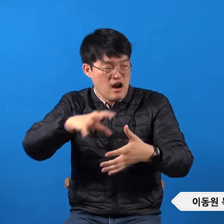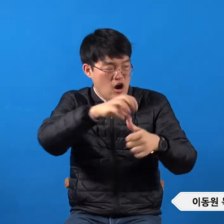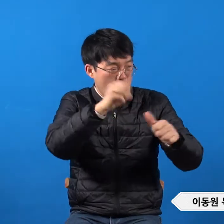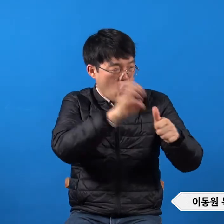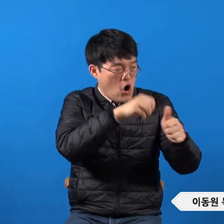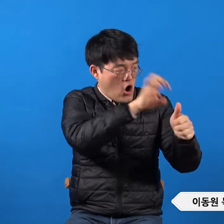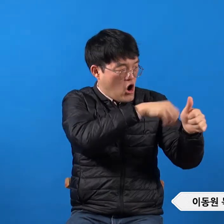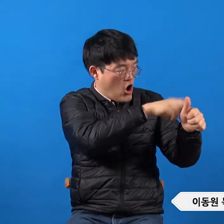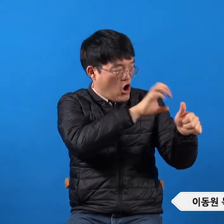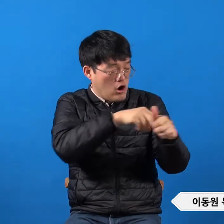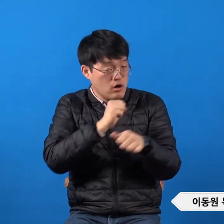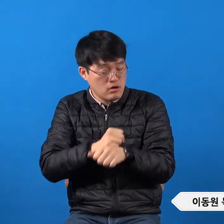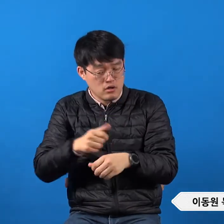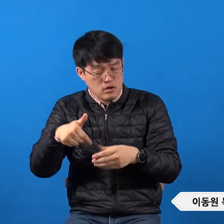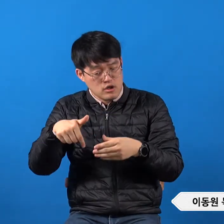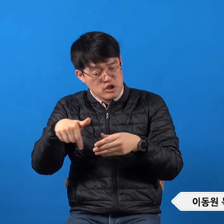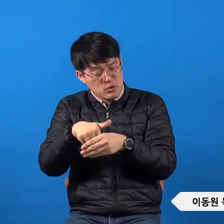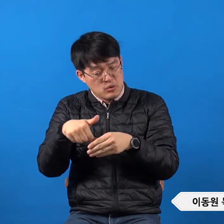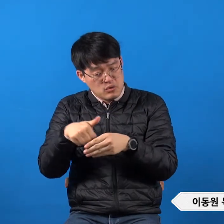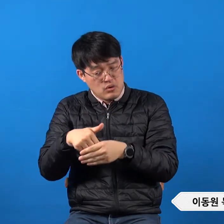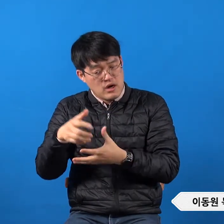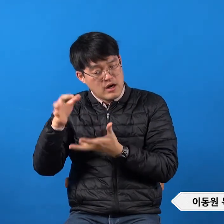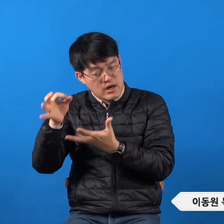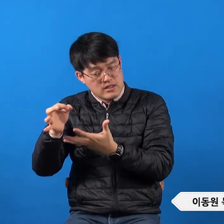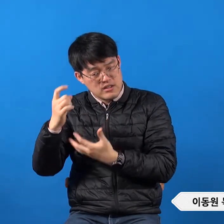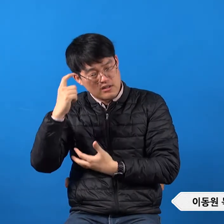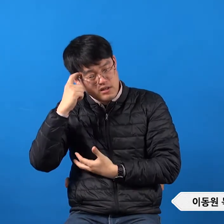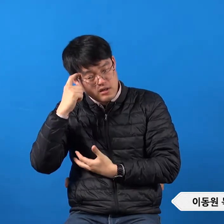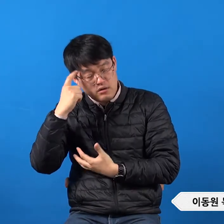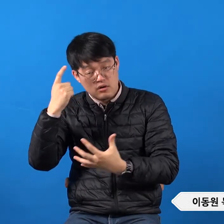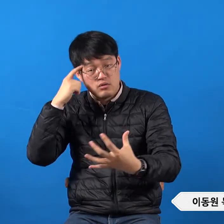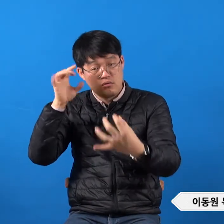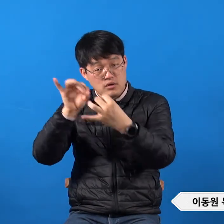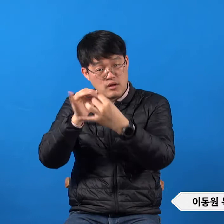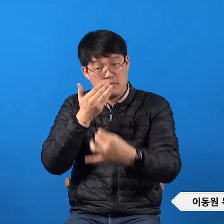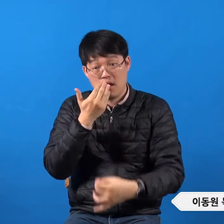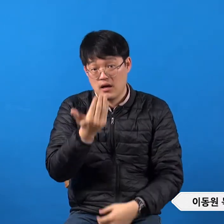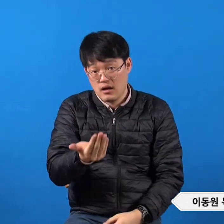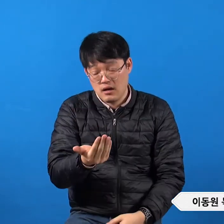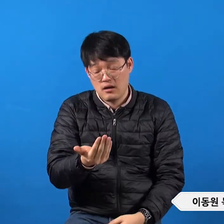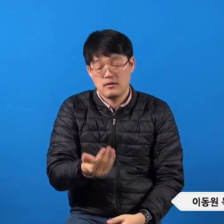이게 기독교적 가치와 관점에서 동의할 수 있는 건가요?